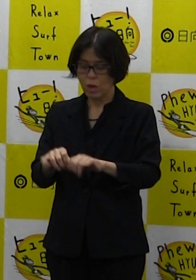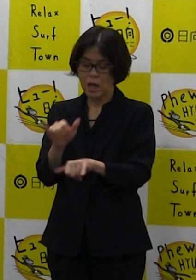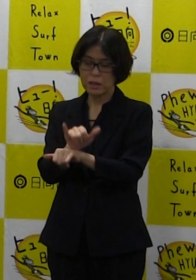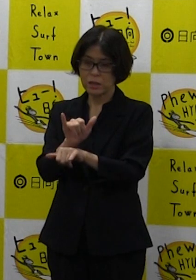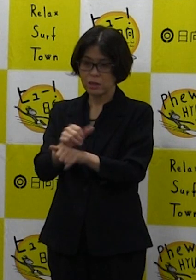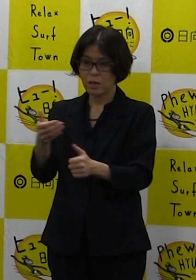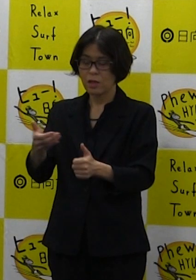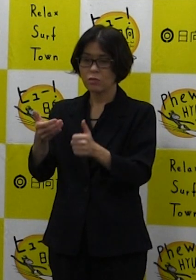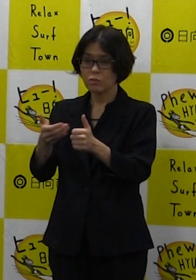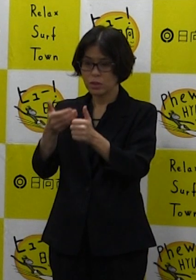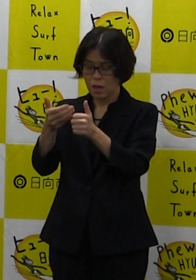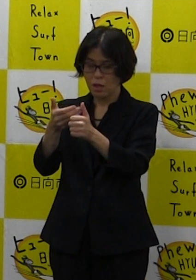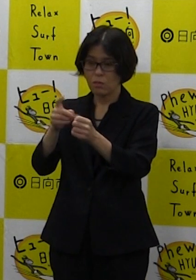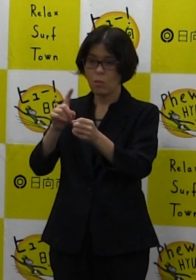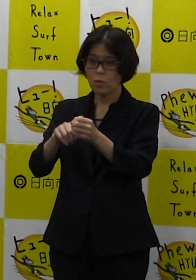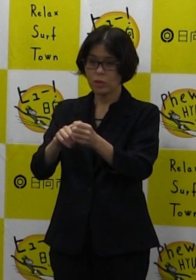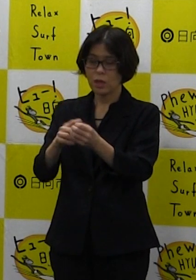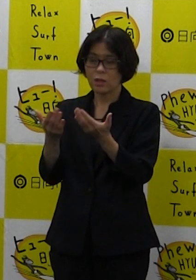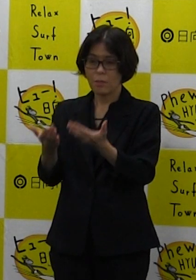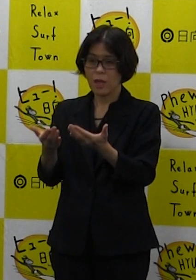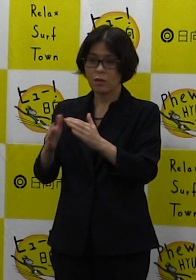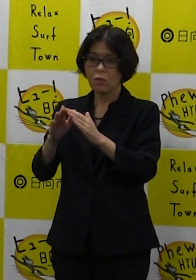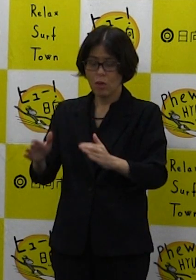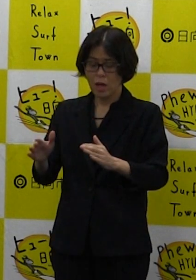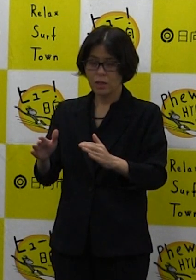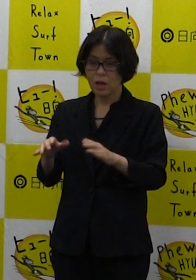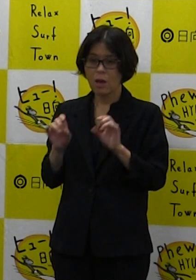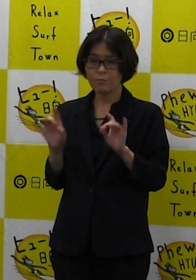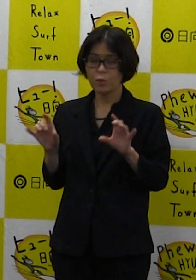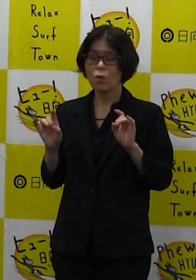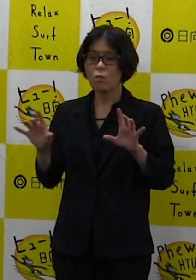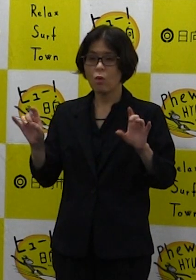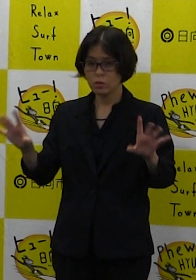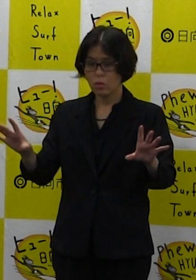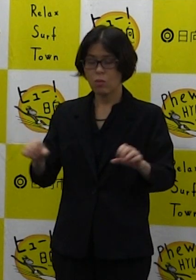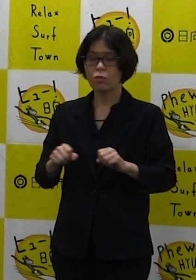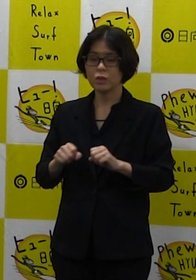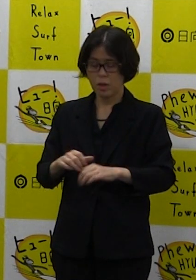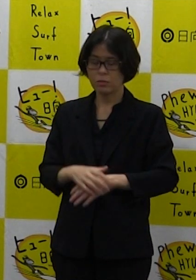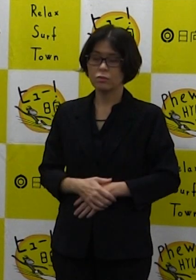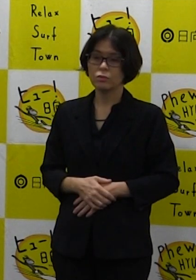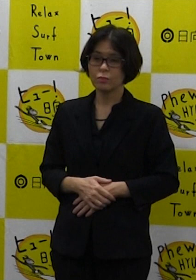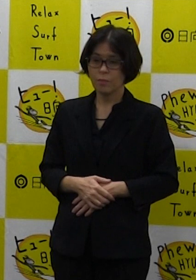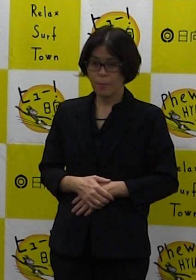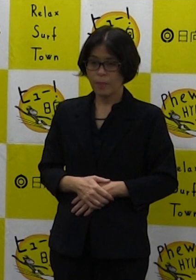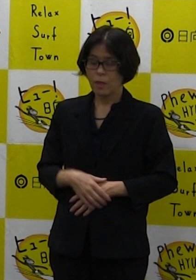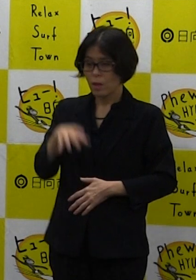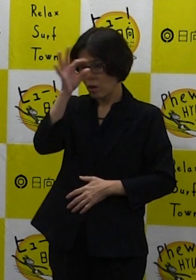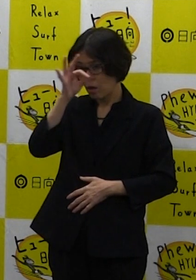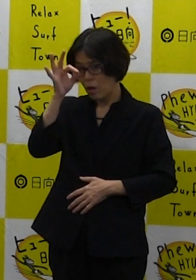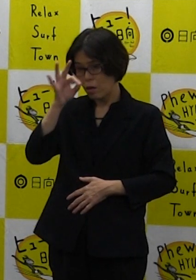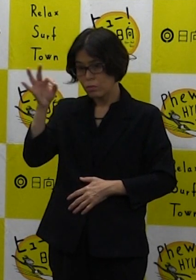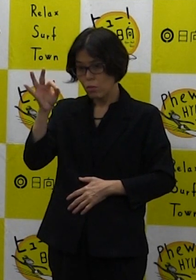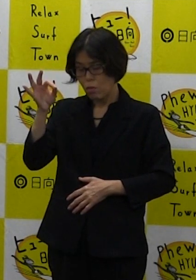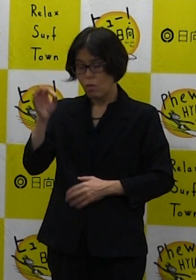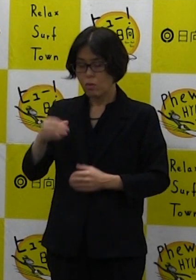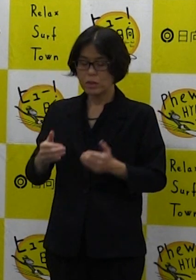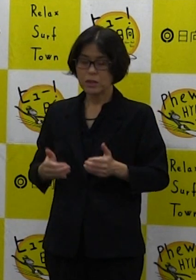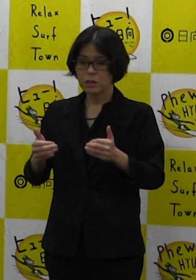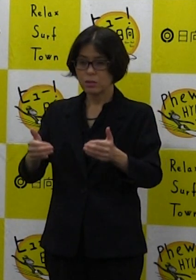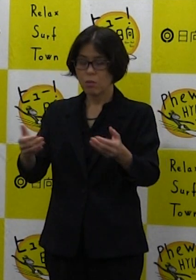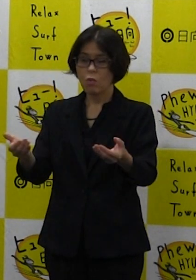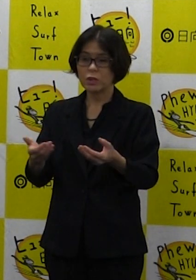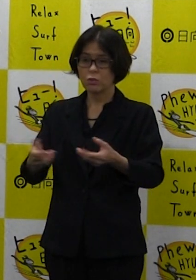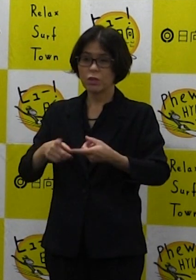目的としたセミナーやプロモーションに取り組むものでありますまた観光振興事業に